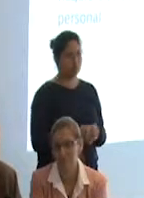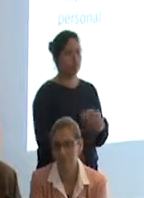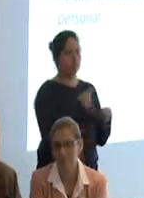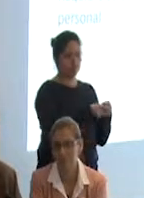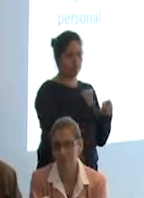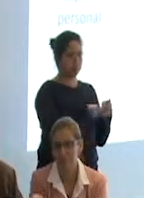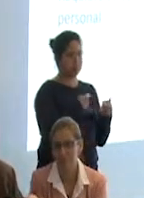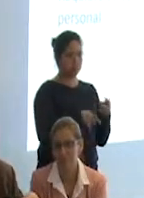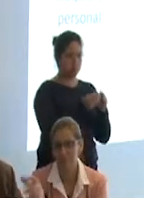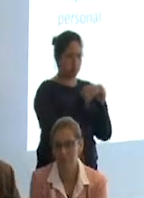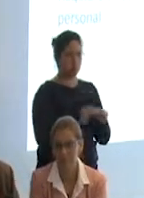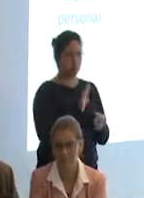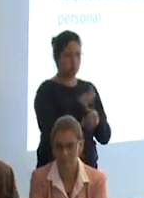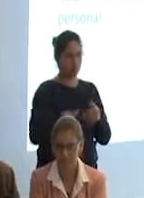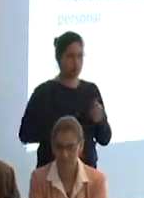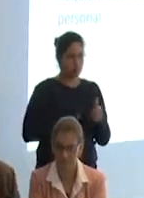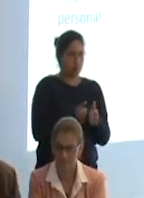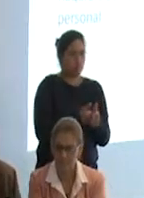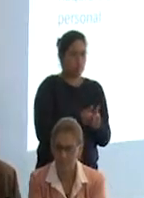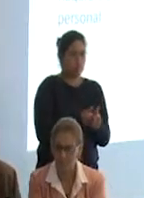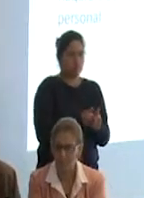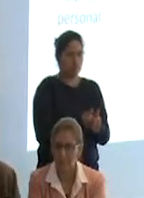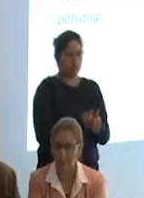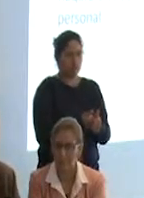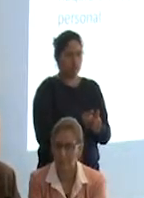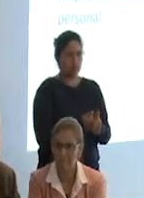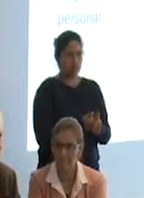Hay varios tipos de auxiliares.